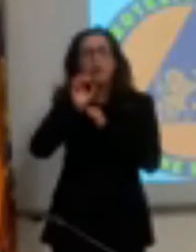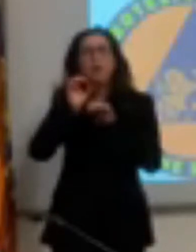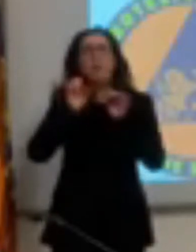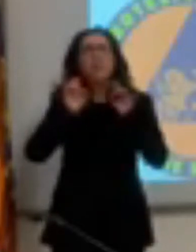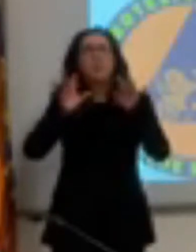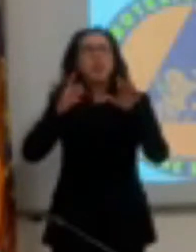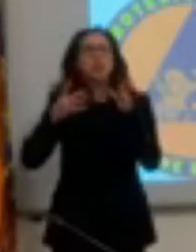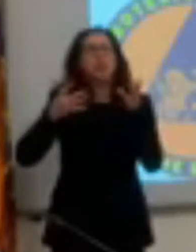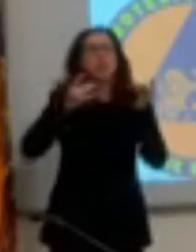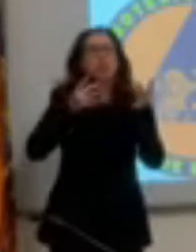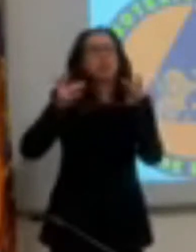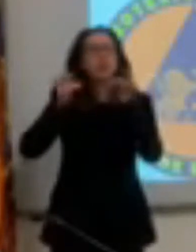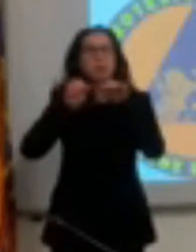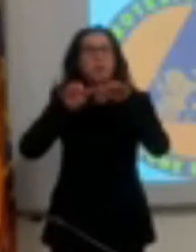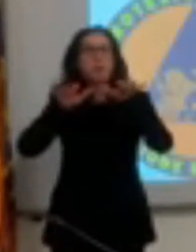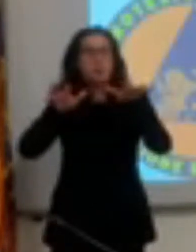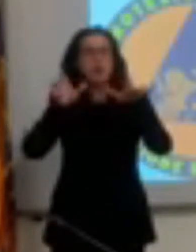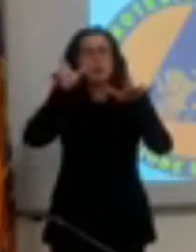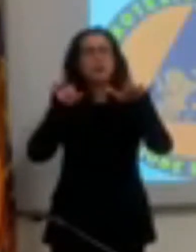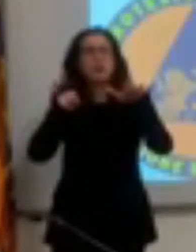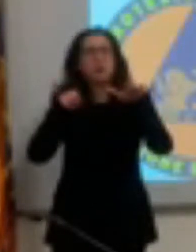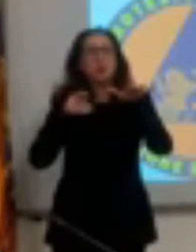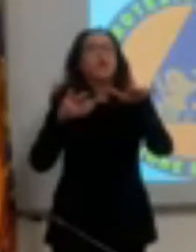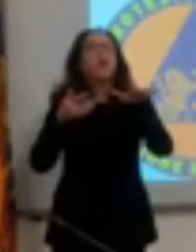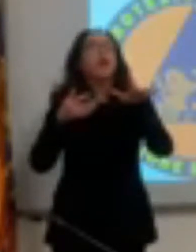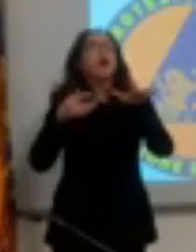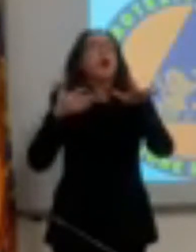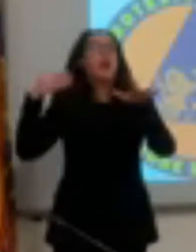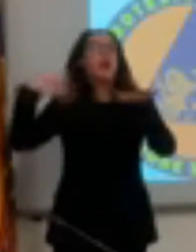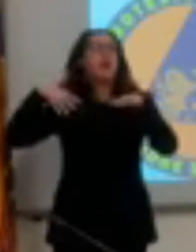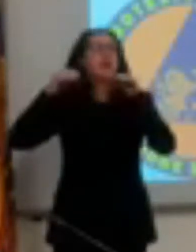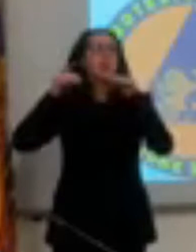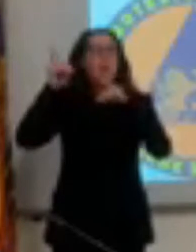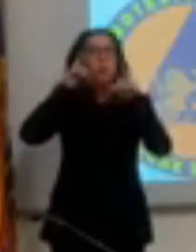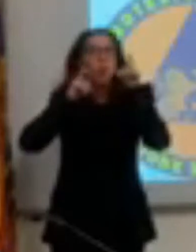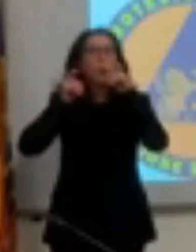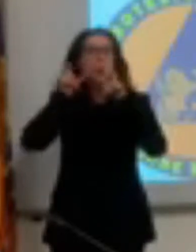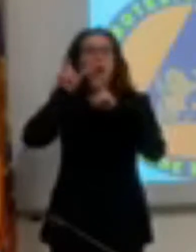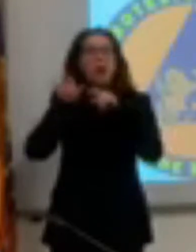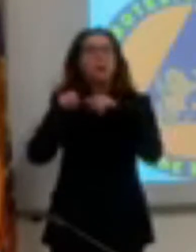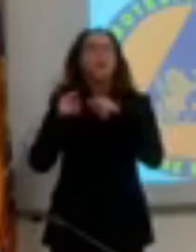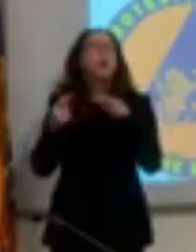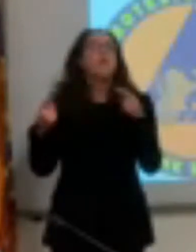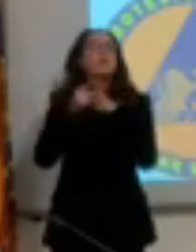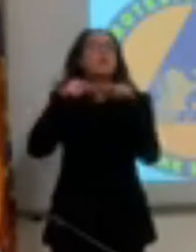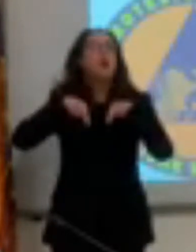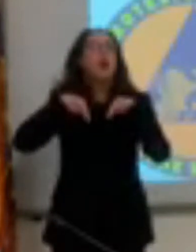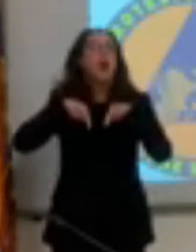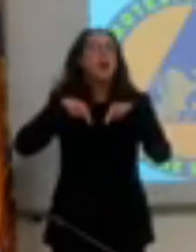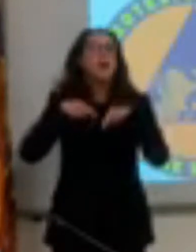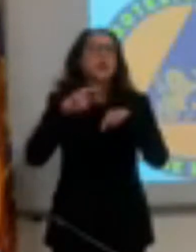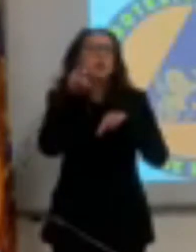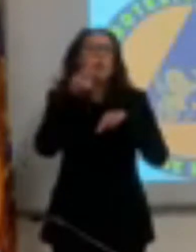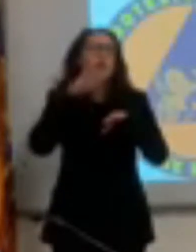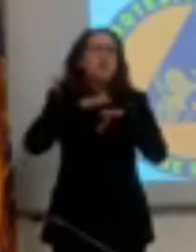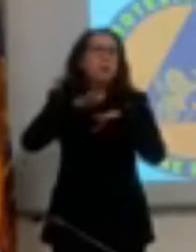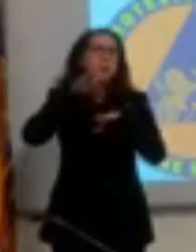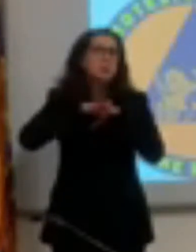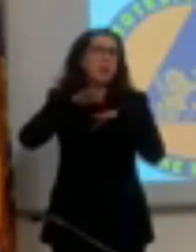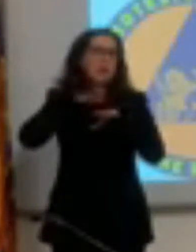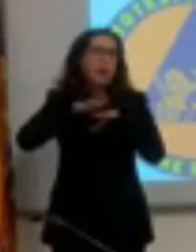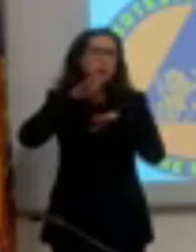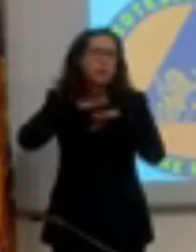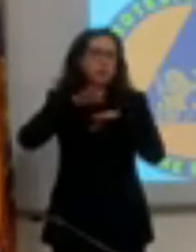più padronanza sicuramente clinica perkovic però sempre a ricordarvi